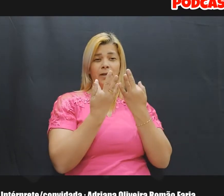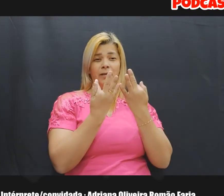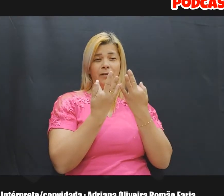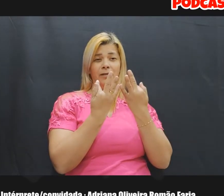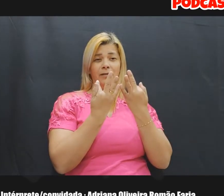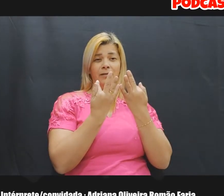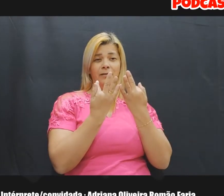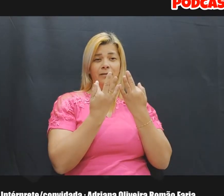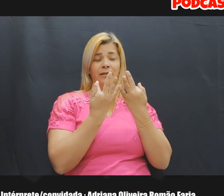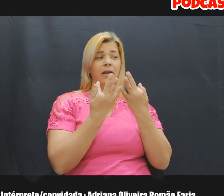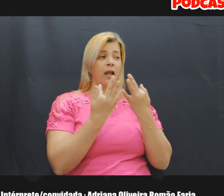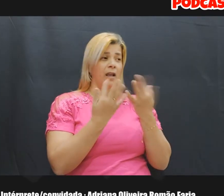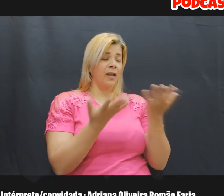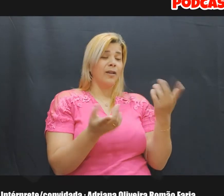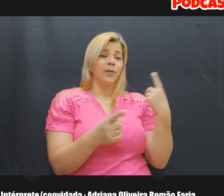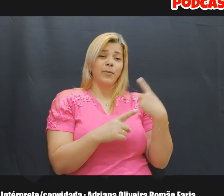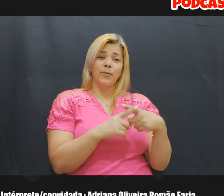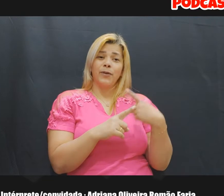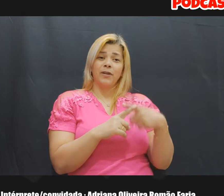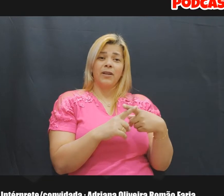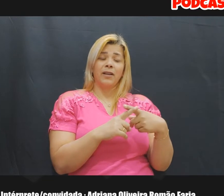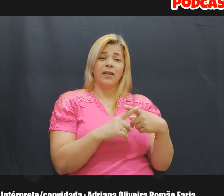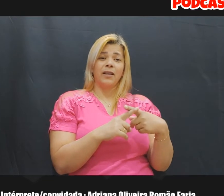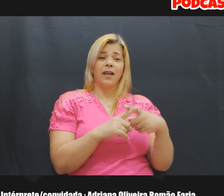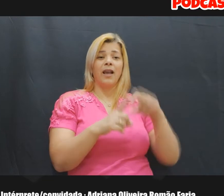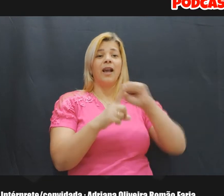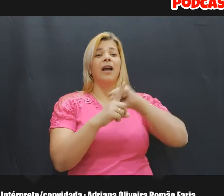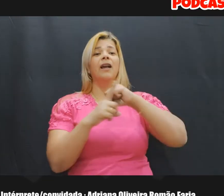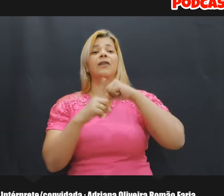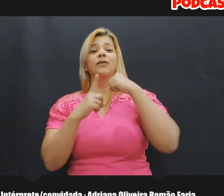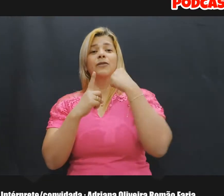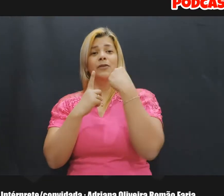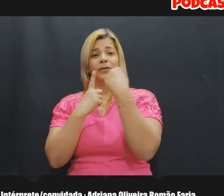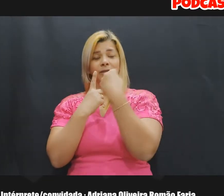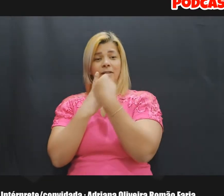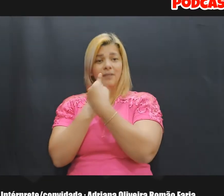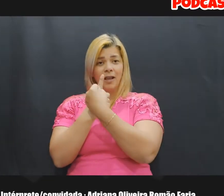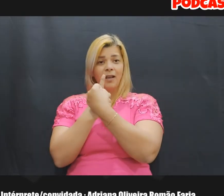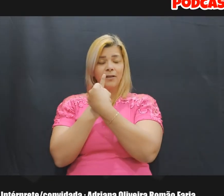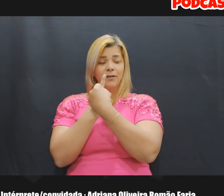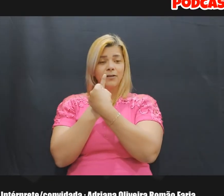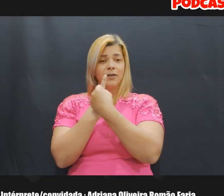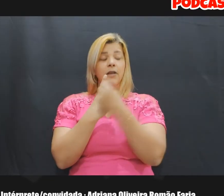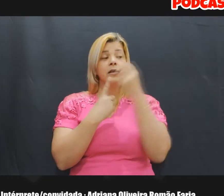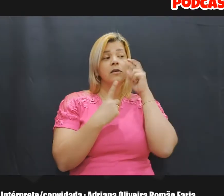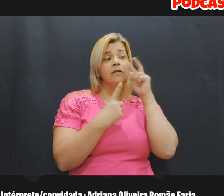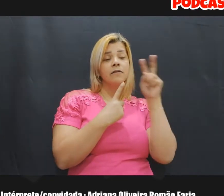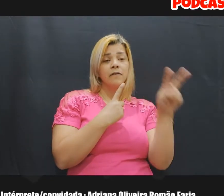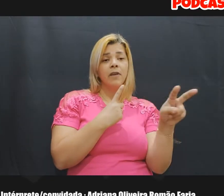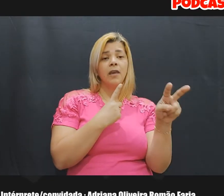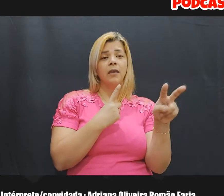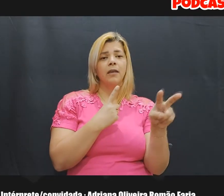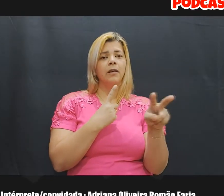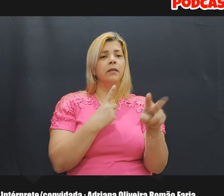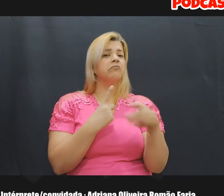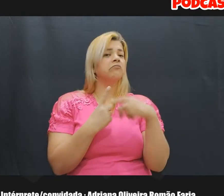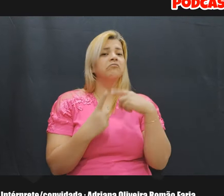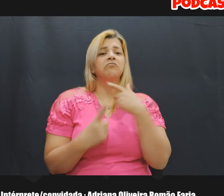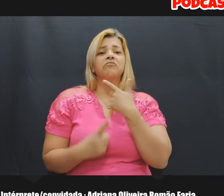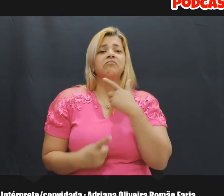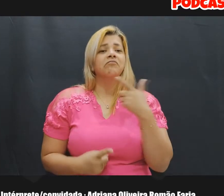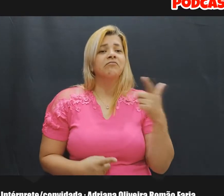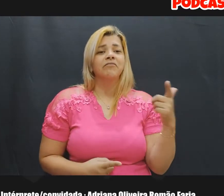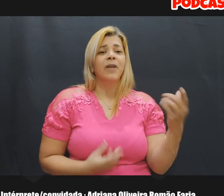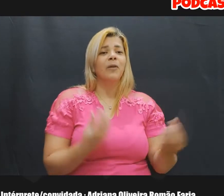de se encontrar, porque a sociedade, a gente enxergando, a gente convivendo, a gente vê que a grande maioria não sabe